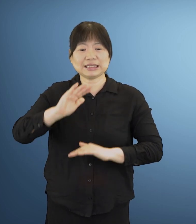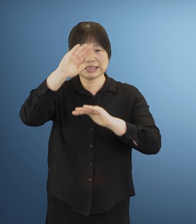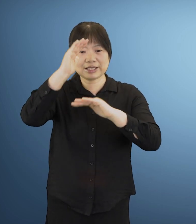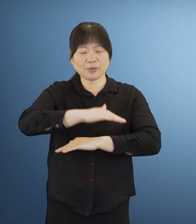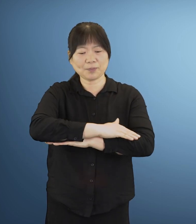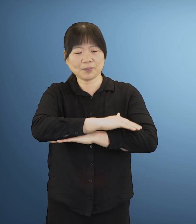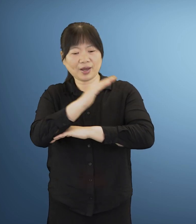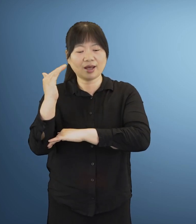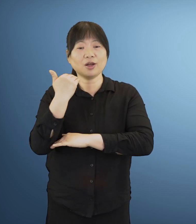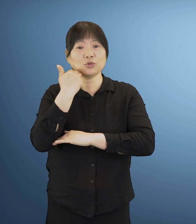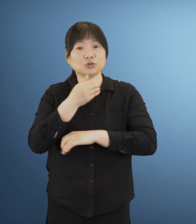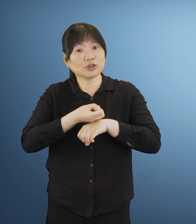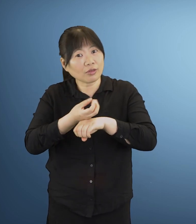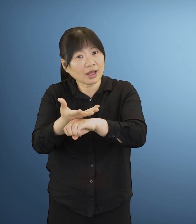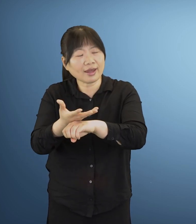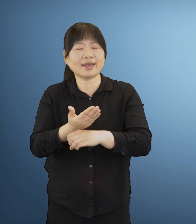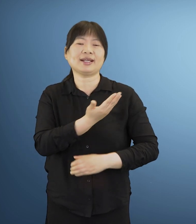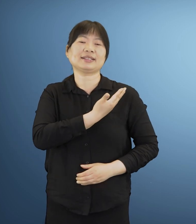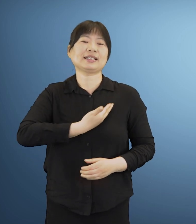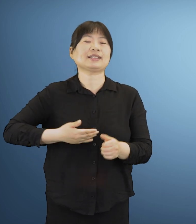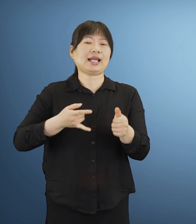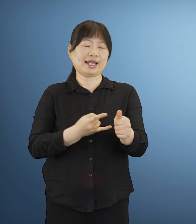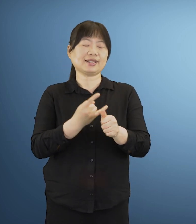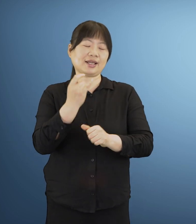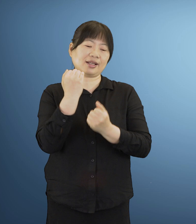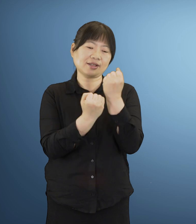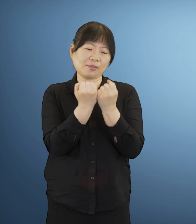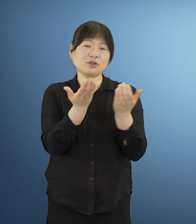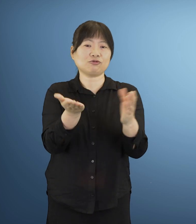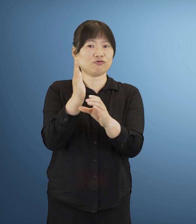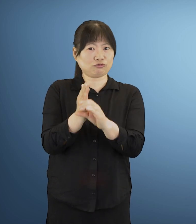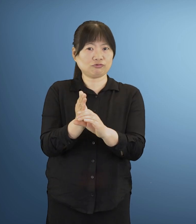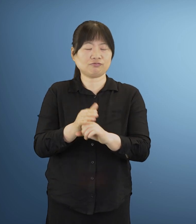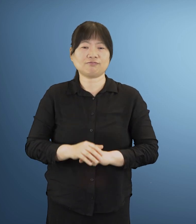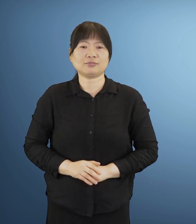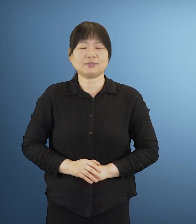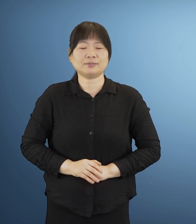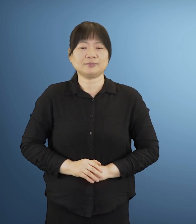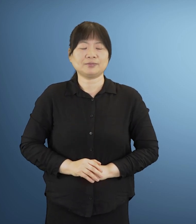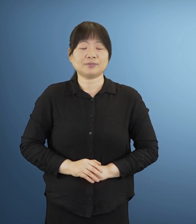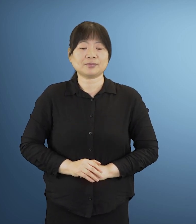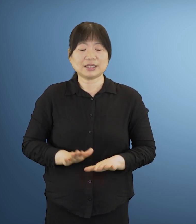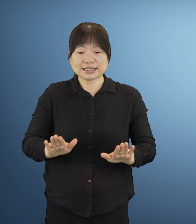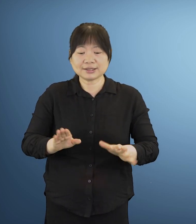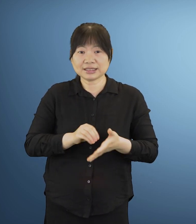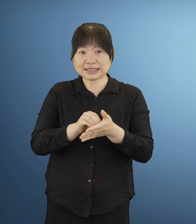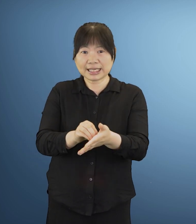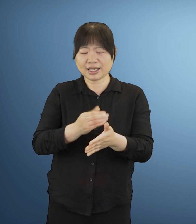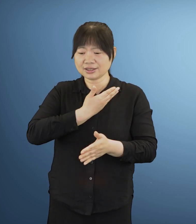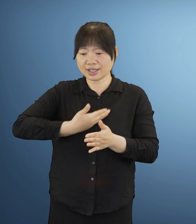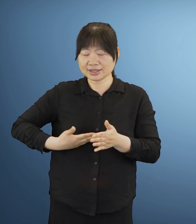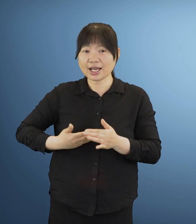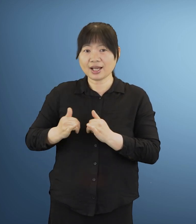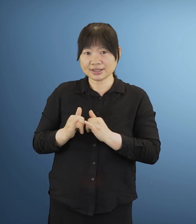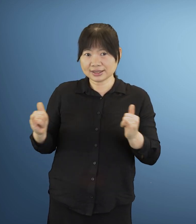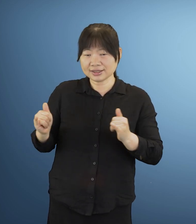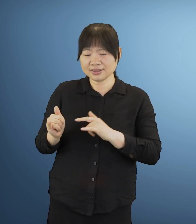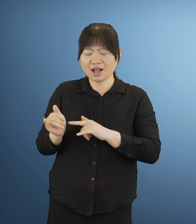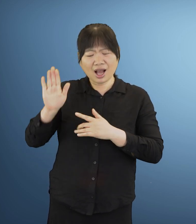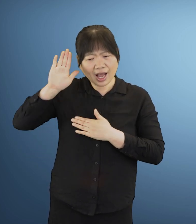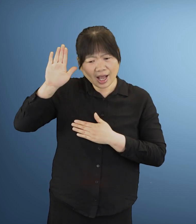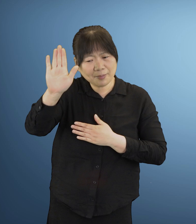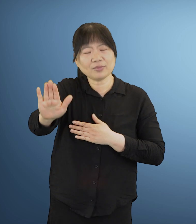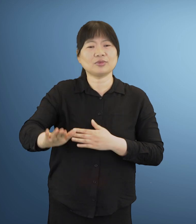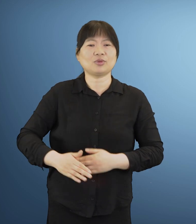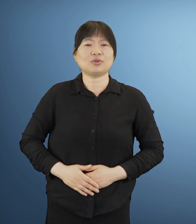있어요? 예수님이 제자들에게. 그러면 여기에 등장하는 제자들은 향후